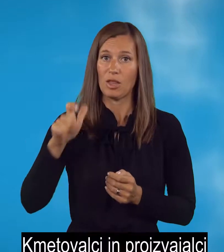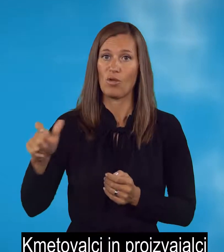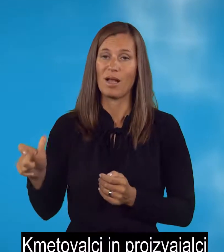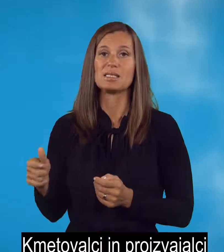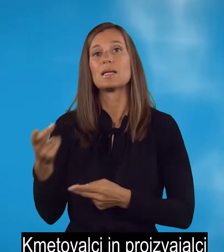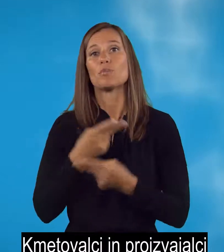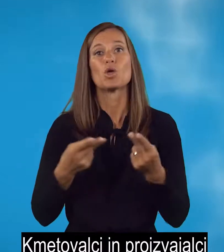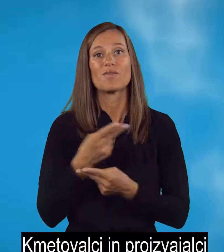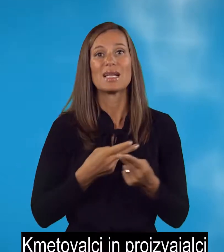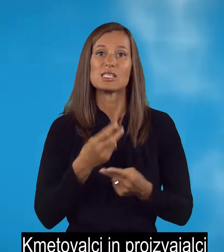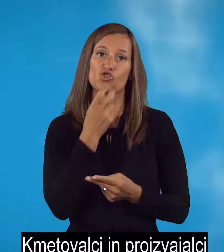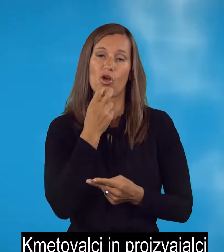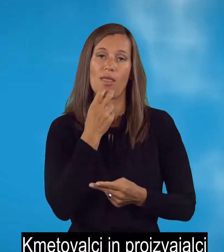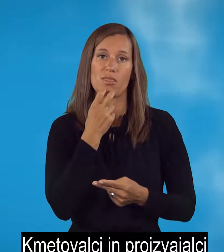Kmetovalci in proizvajalci žganja.